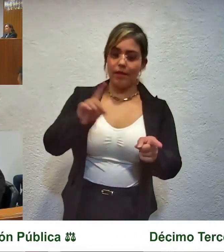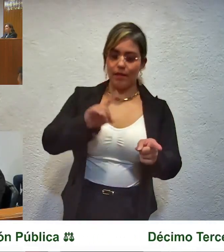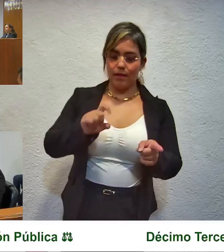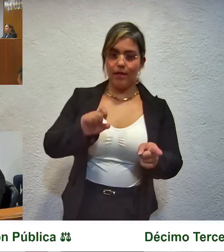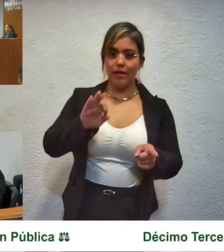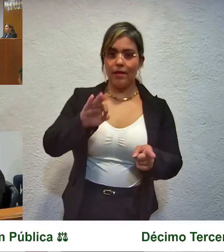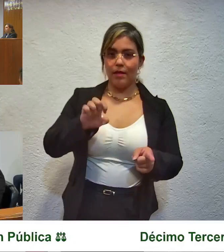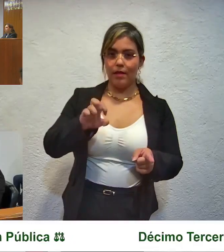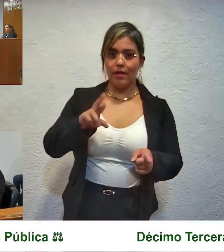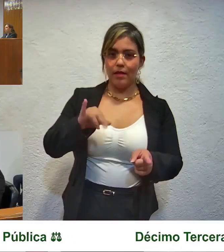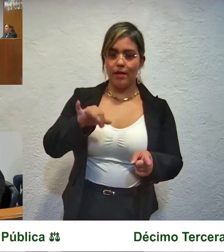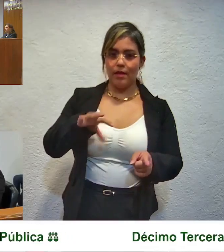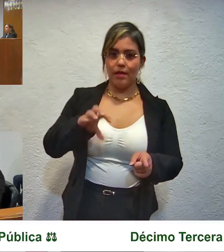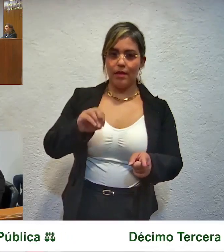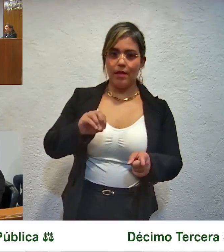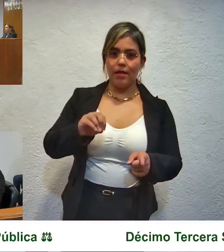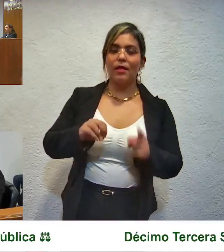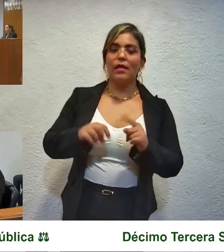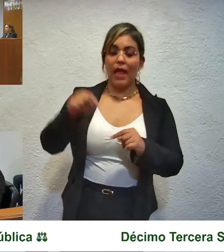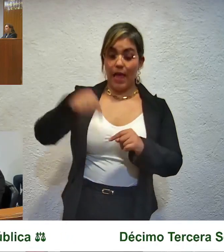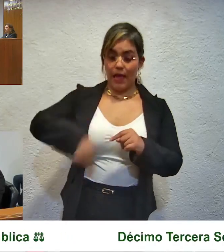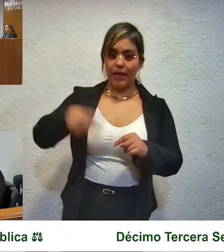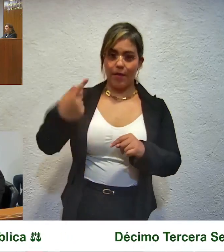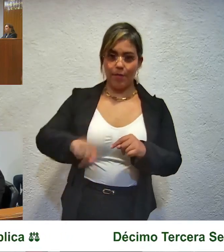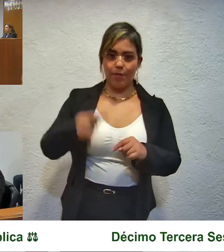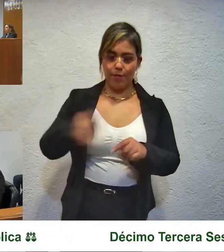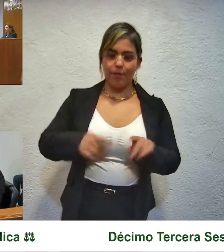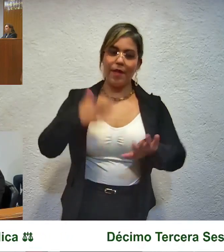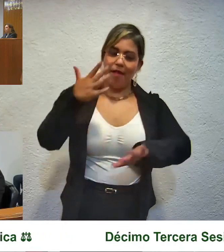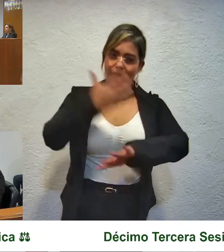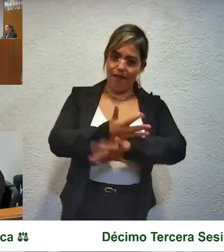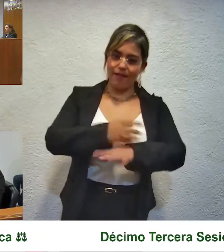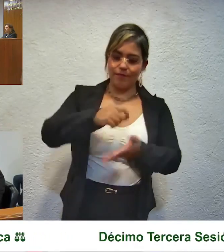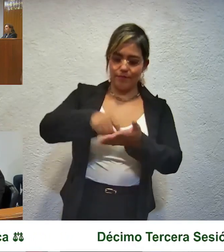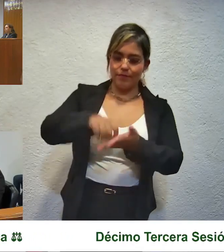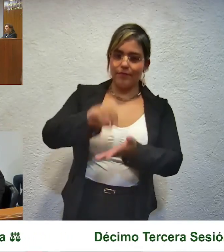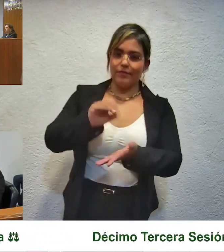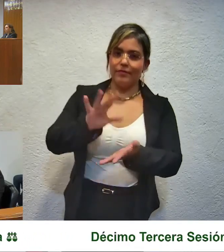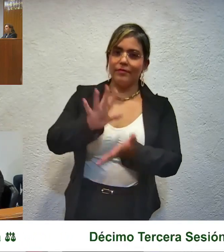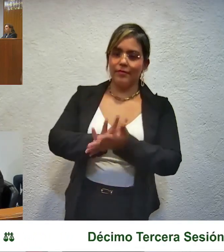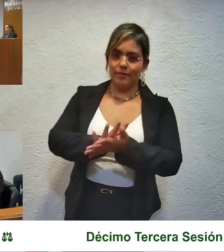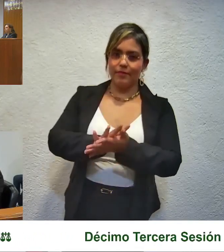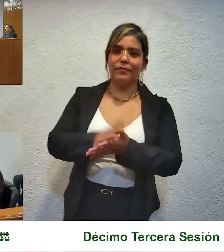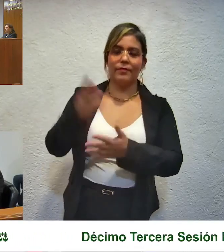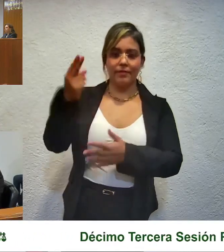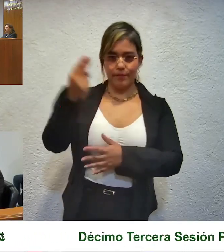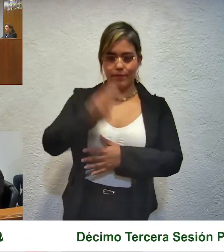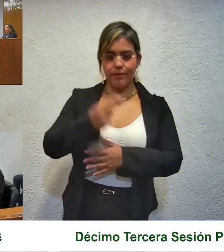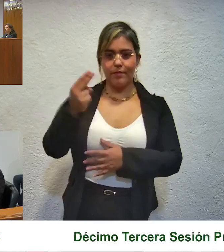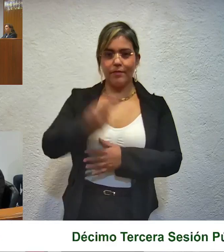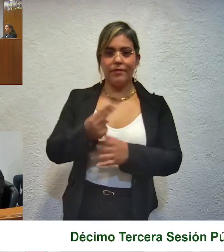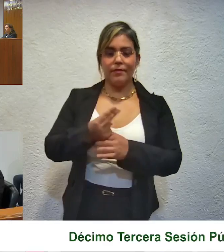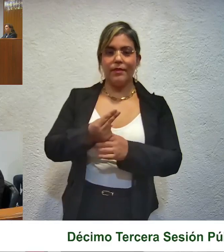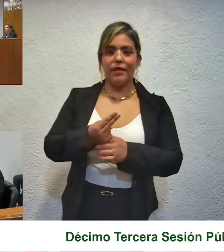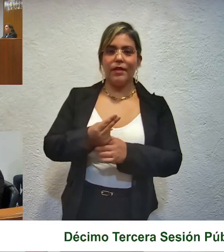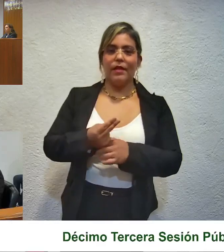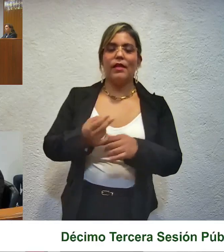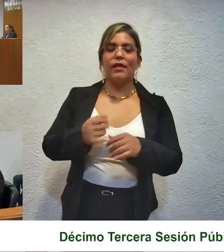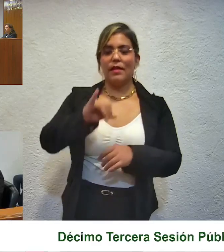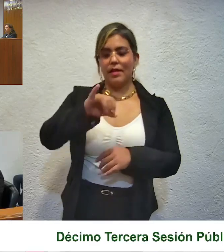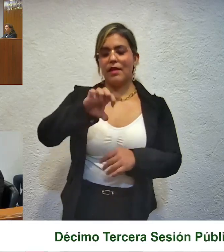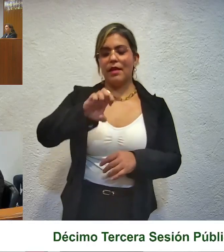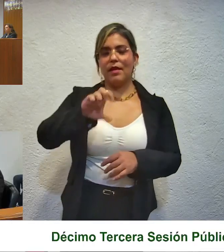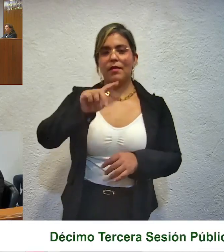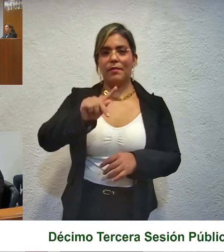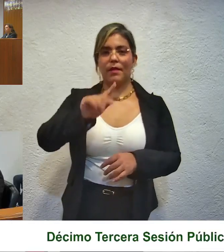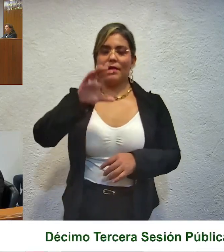Torreblanca Galindo en el registro local de personas sancionadas en materia de violencia política contra las mujeres en razón de género del Instituto